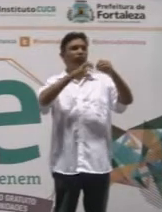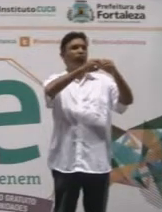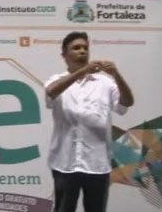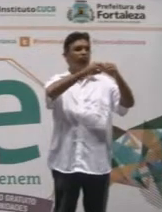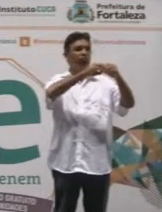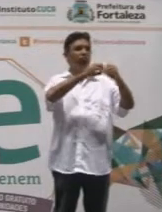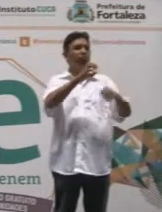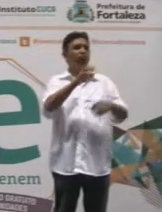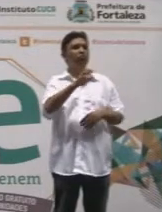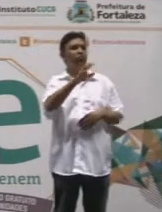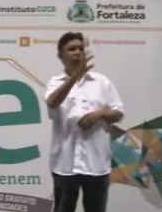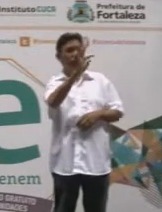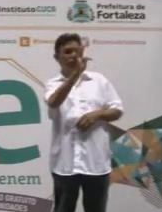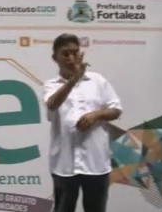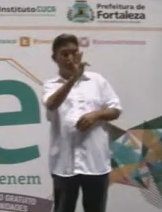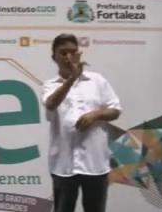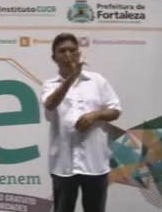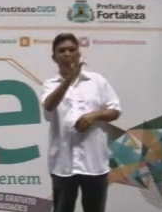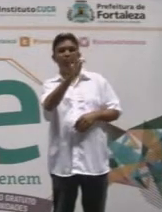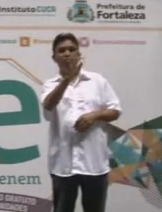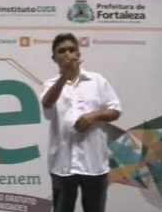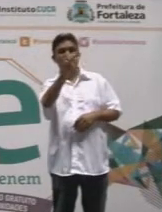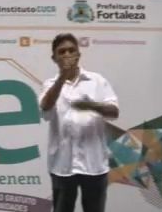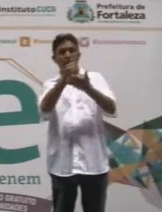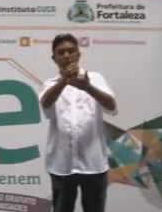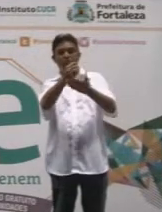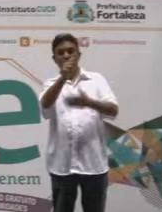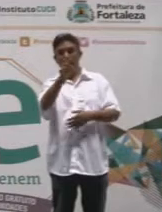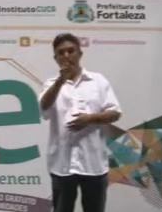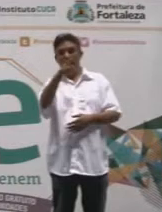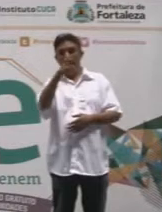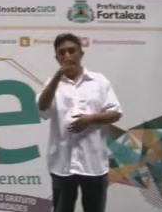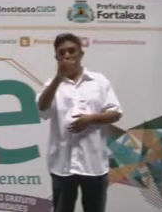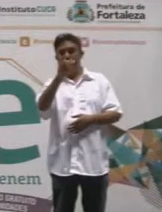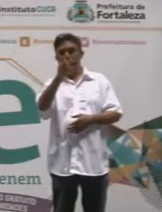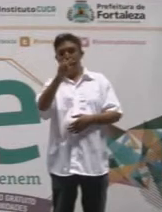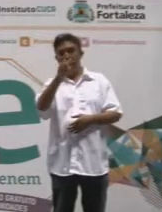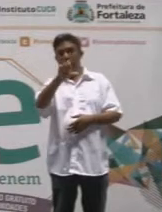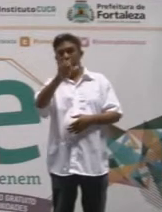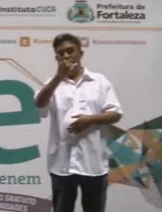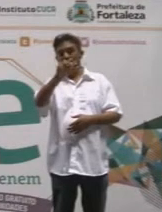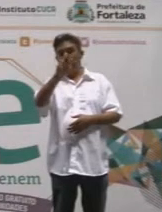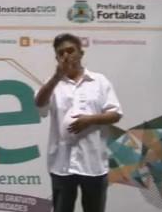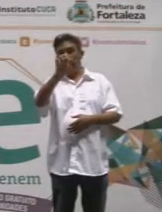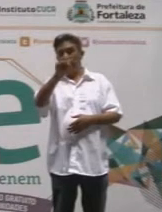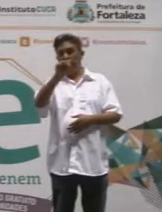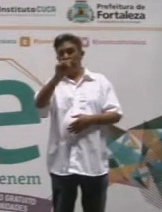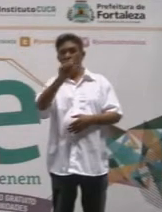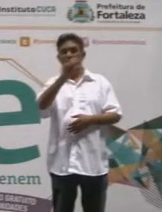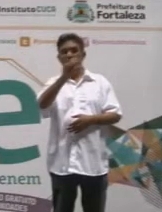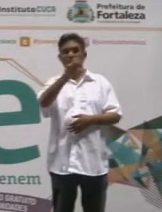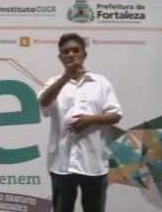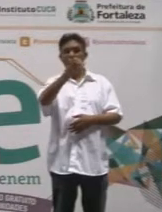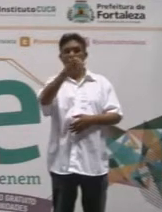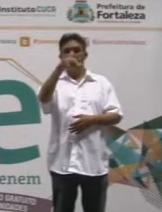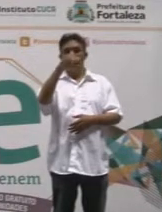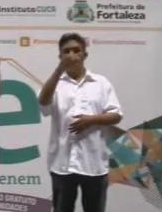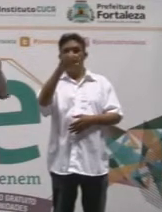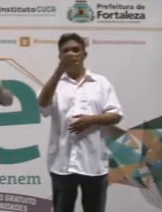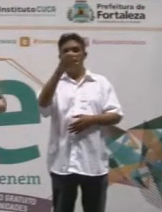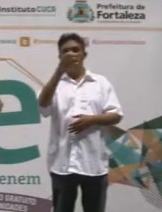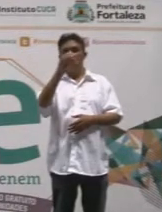os linfócitos T auxiliares. Anote aí. É o chamado linfócito T auxiliar. ele